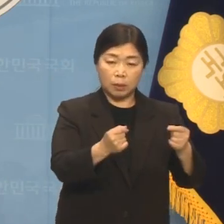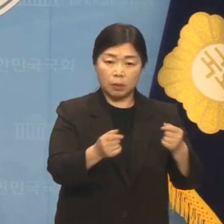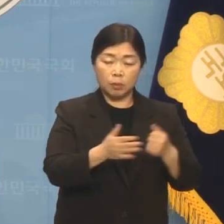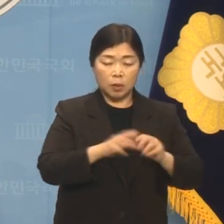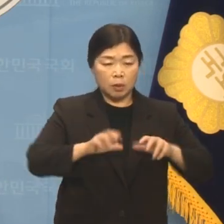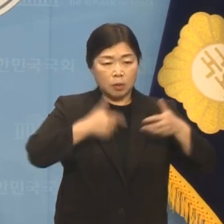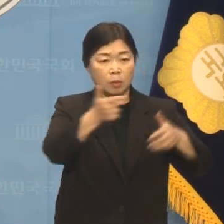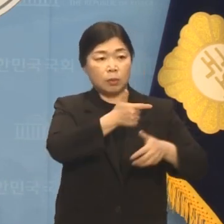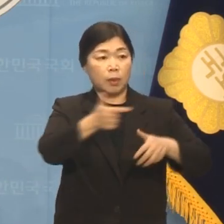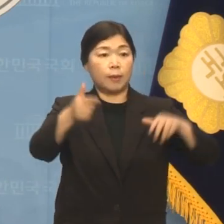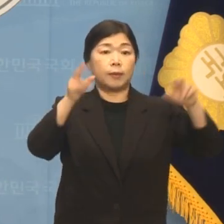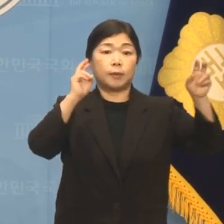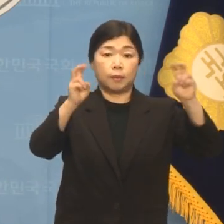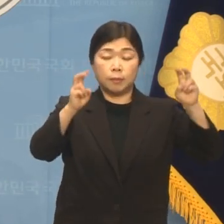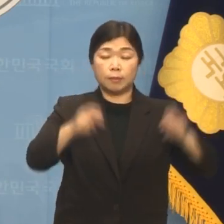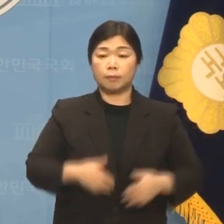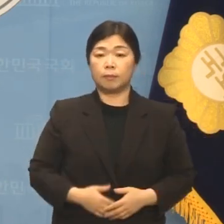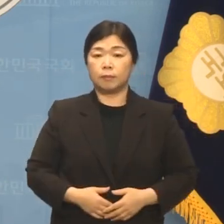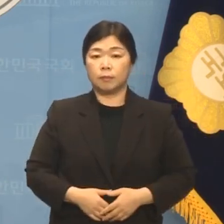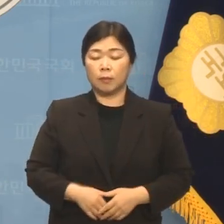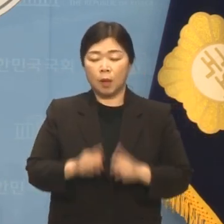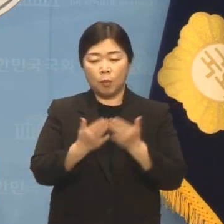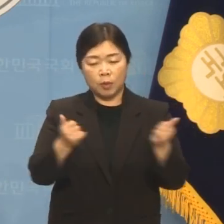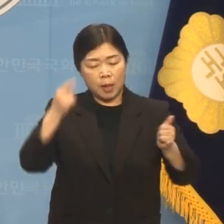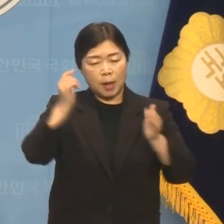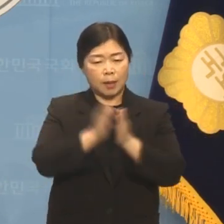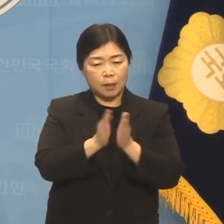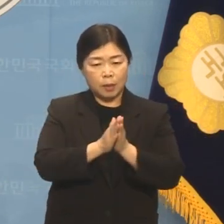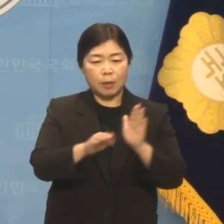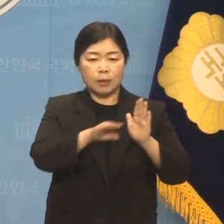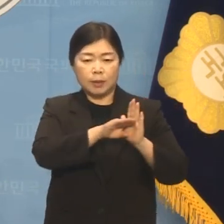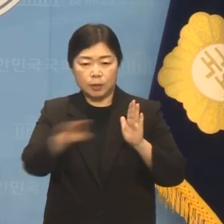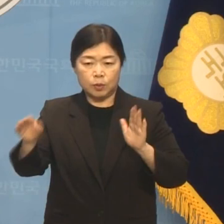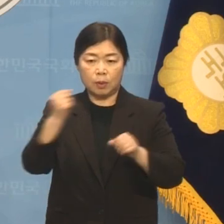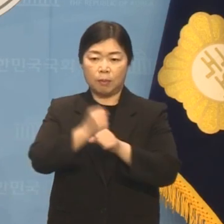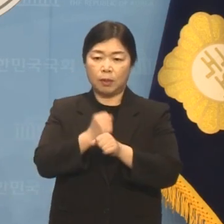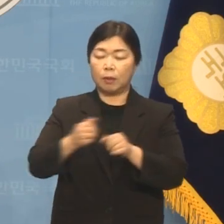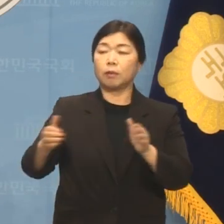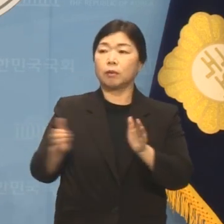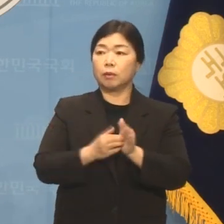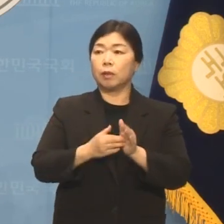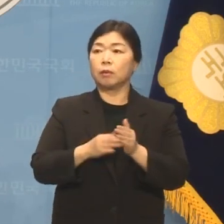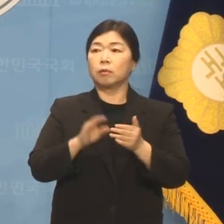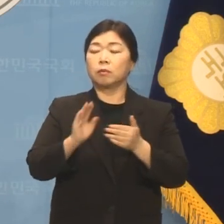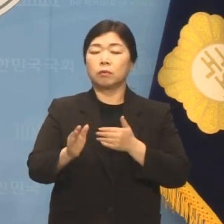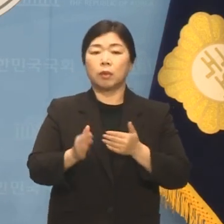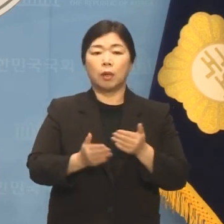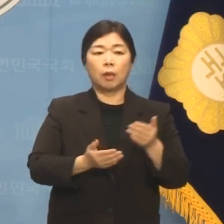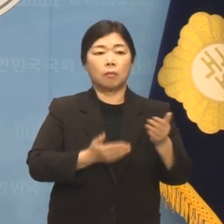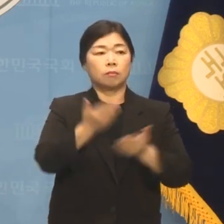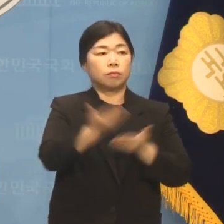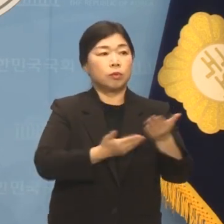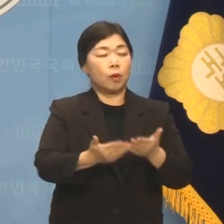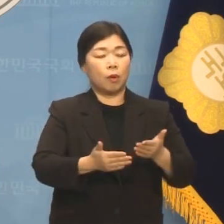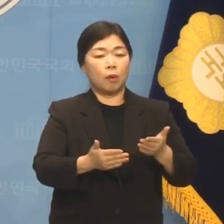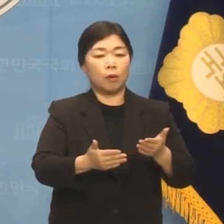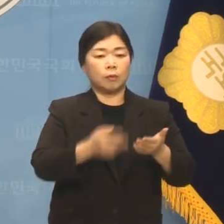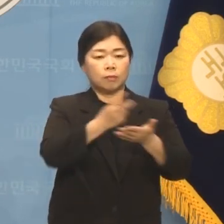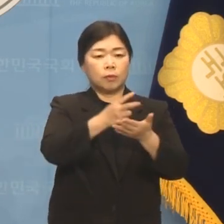글로벌 대기업들이 자기들이 알아서 모여서 기준을 만든 후에 무역 장벽처럼